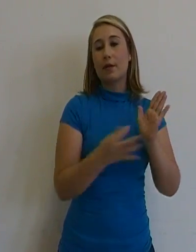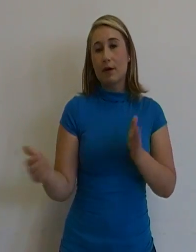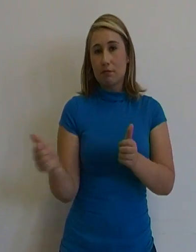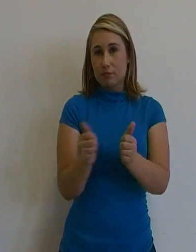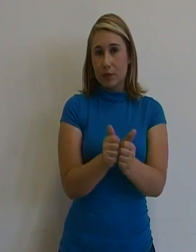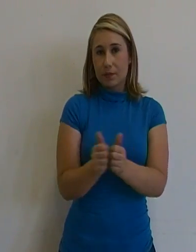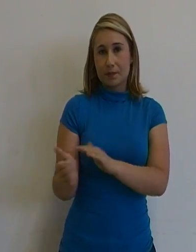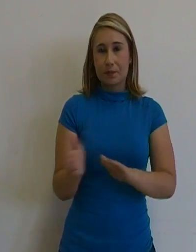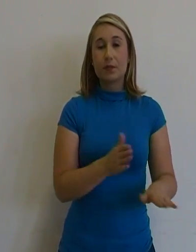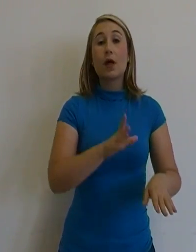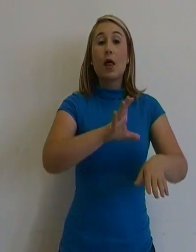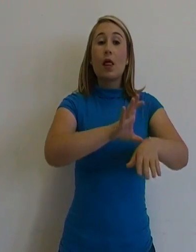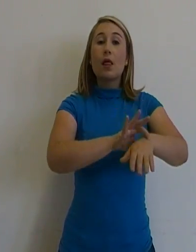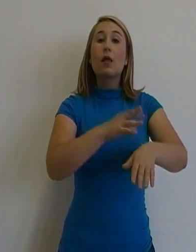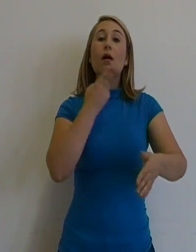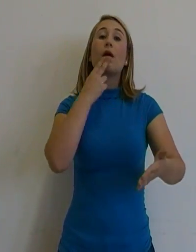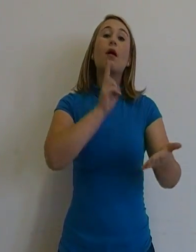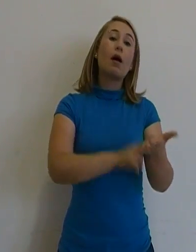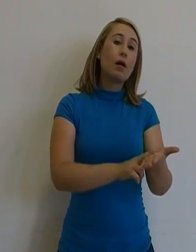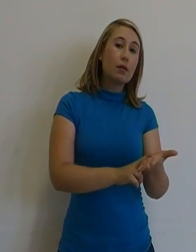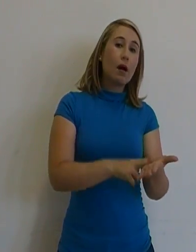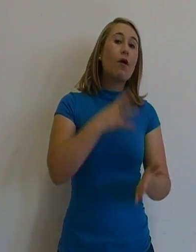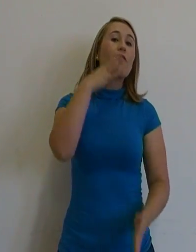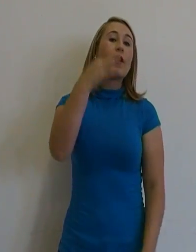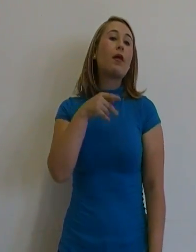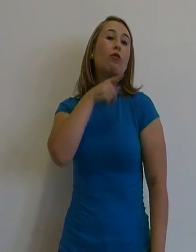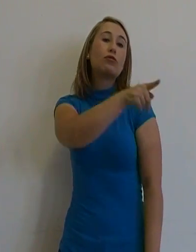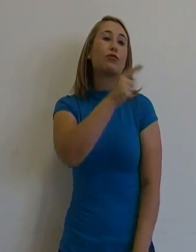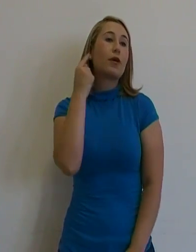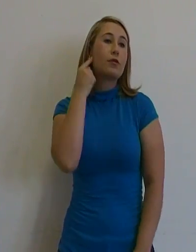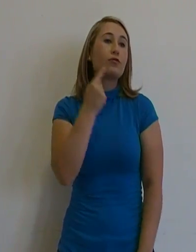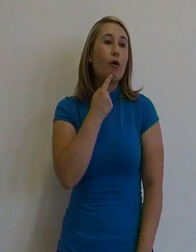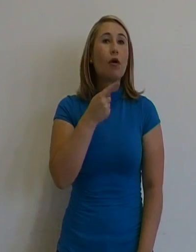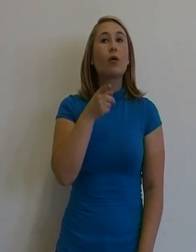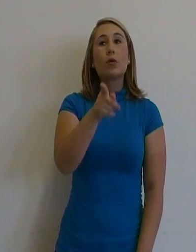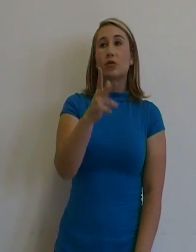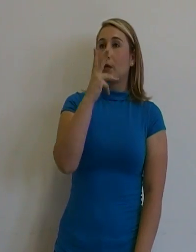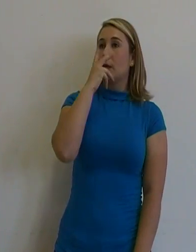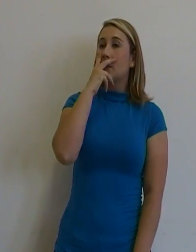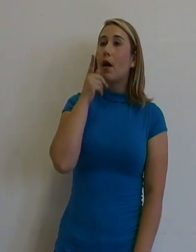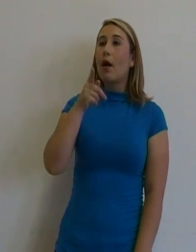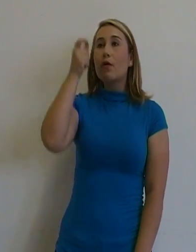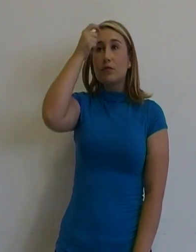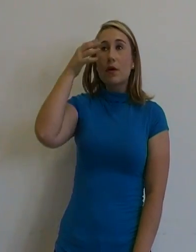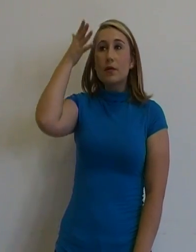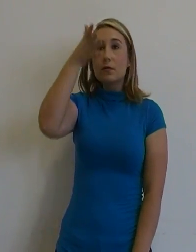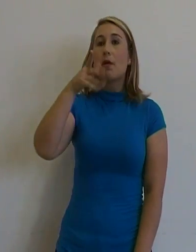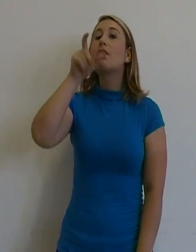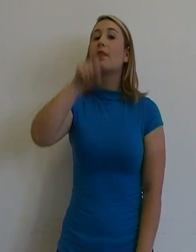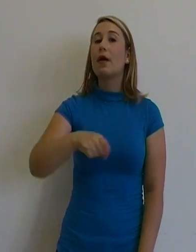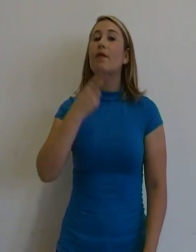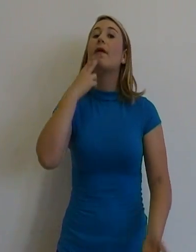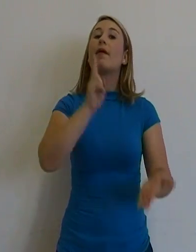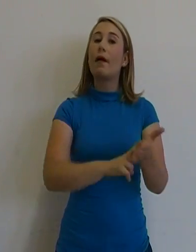diagnóstico. Este documento deberá ser expedido por una entidad de salud autorizada, ya sea del